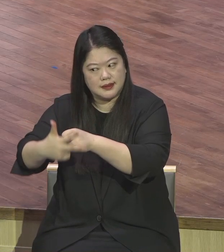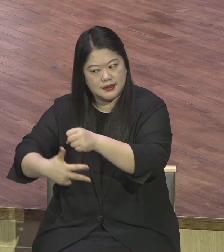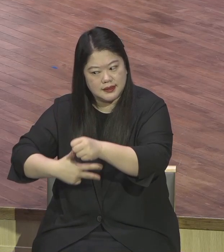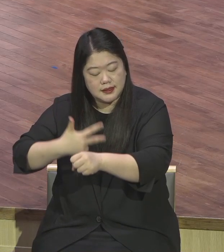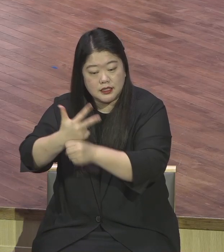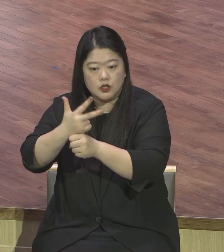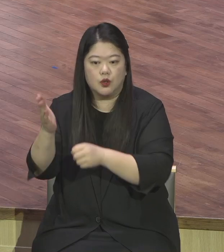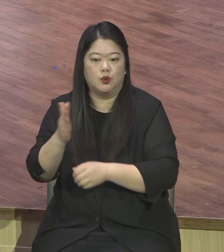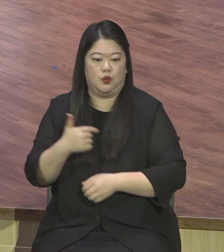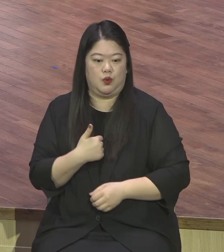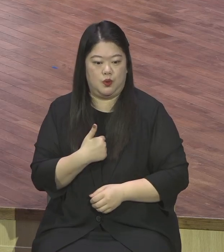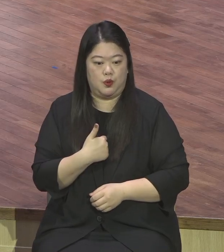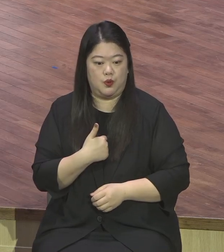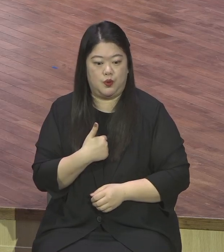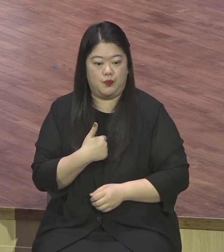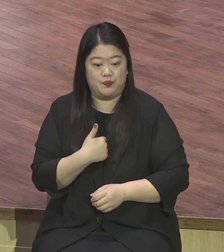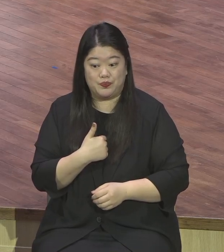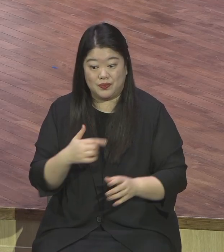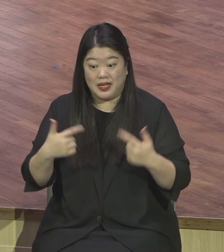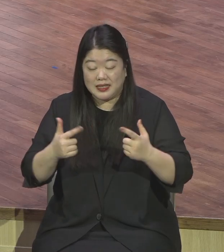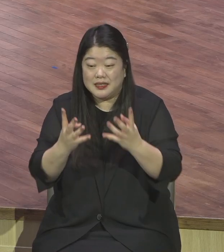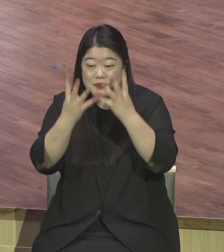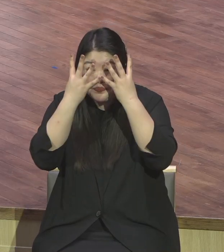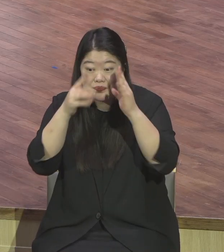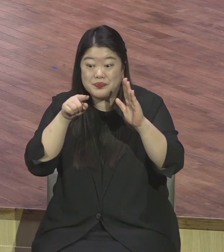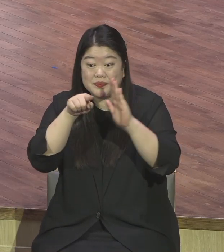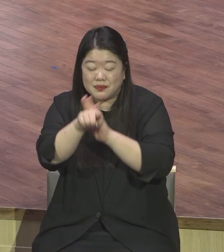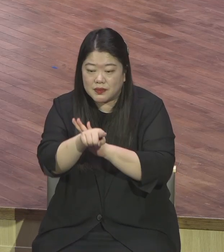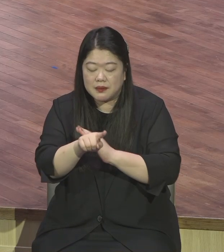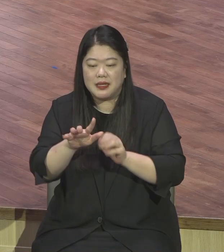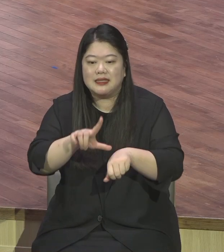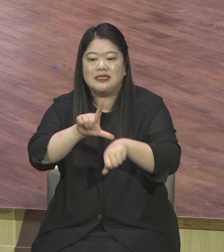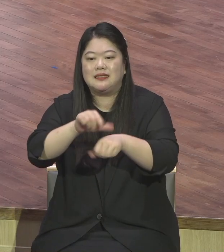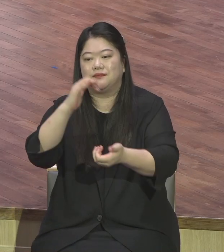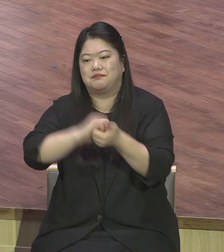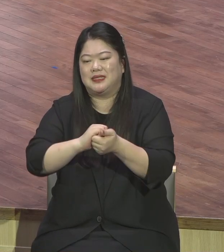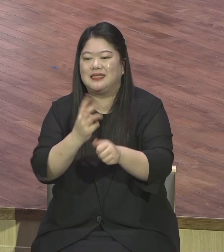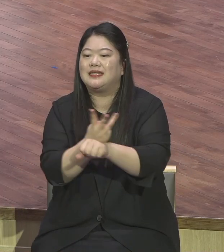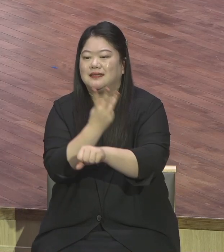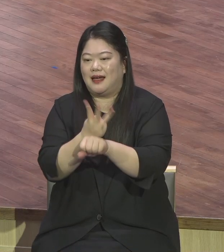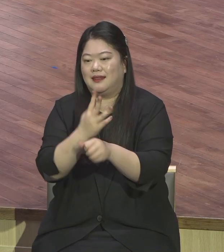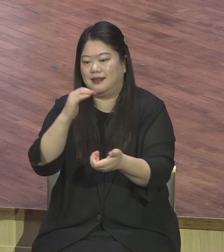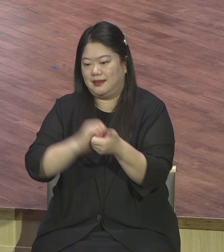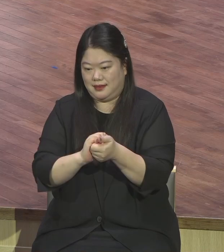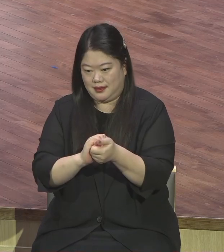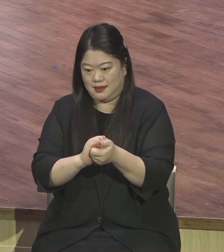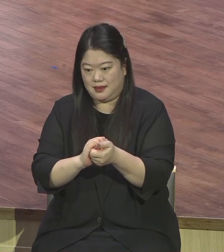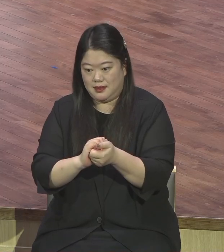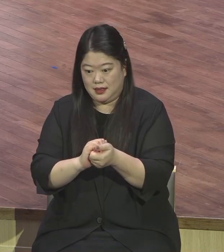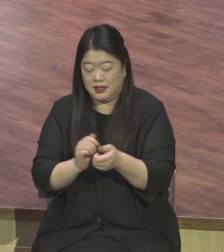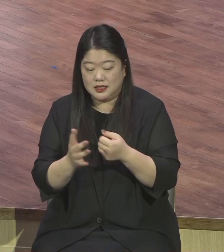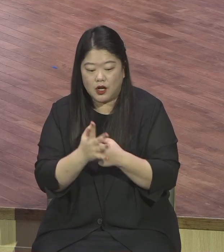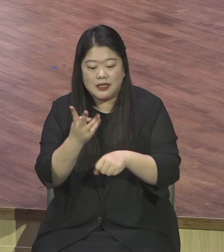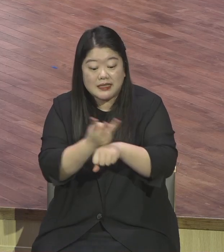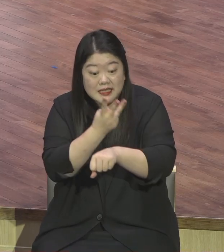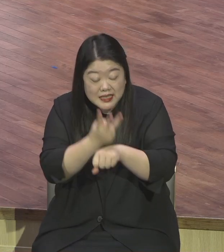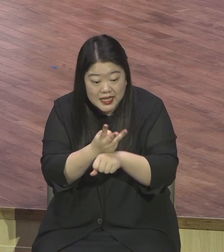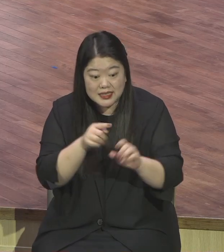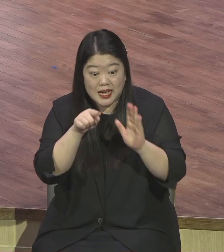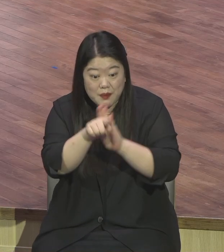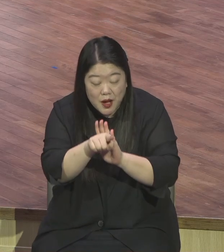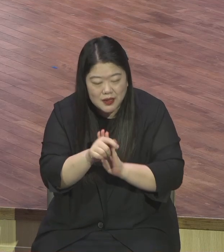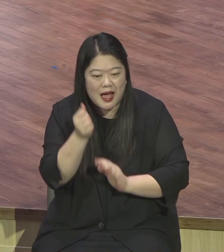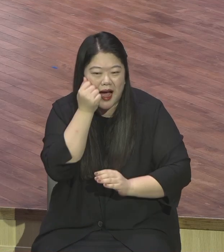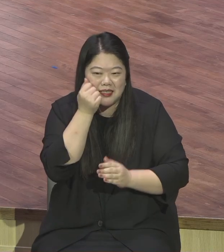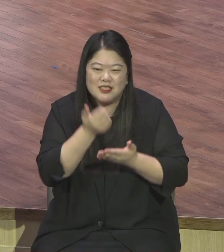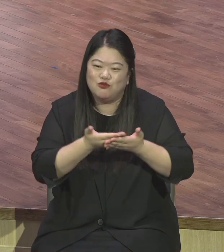안에 모든 죄수들을 들어가면 3시간입니다. 3시간 동안 만나서 간증도 하고 대화도